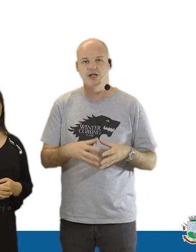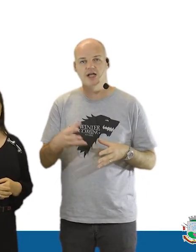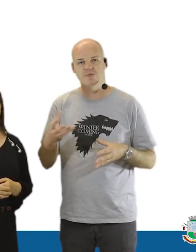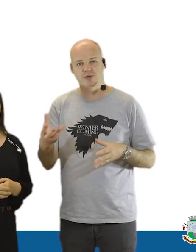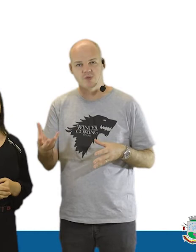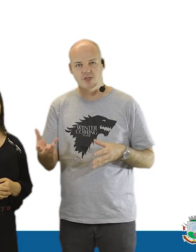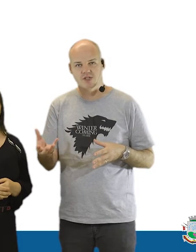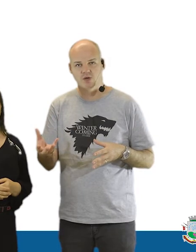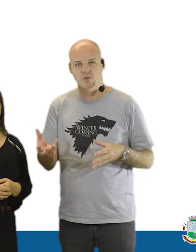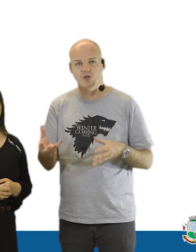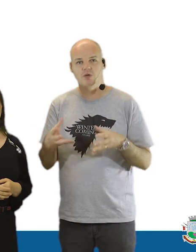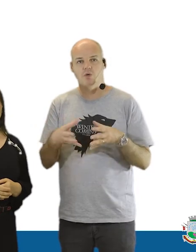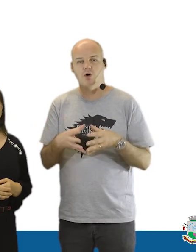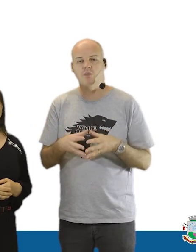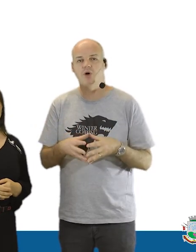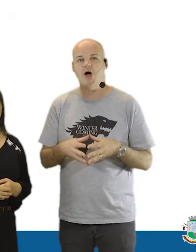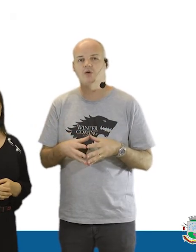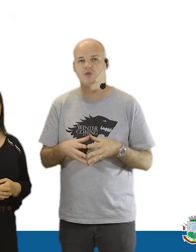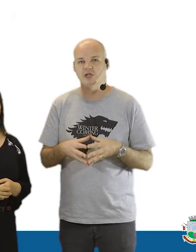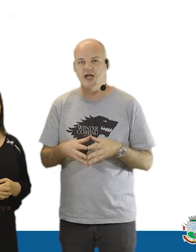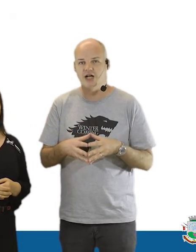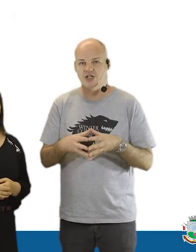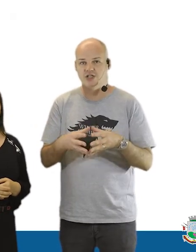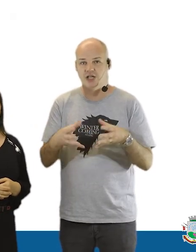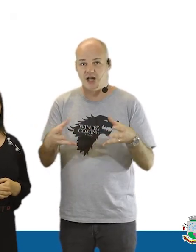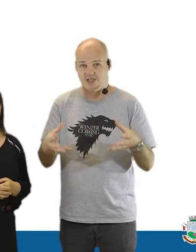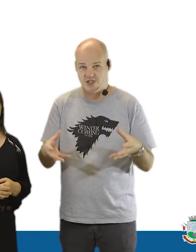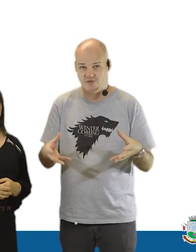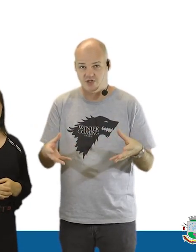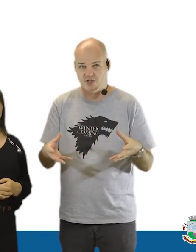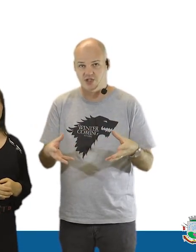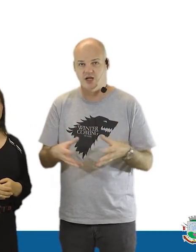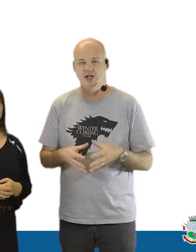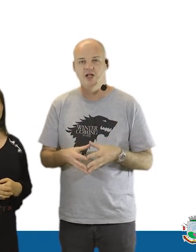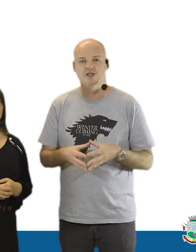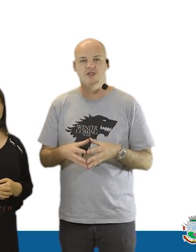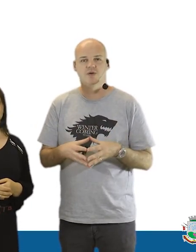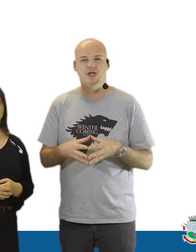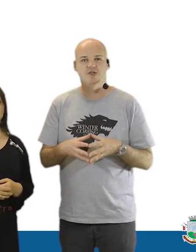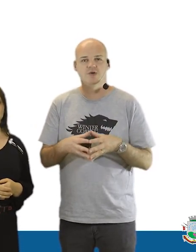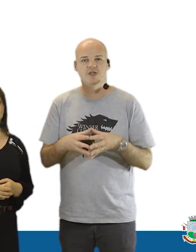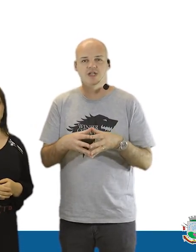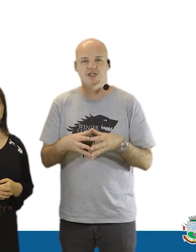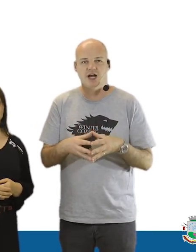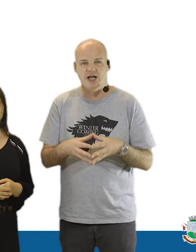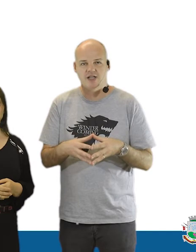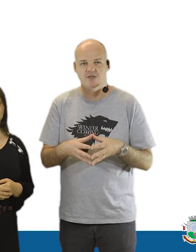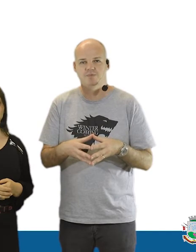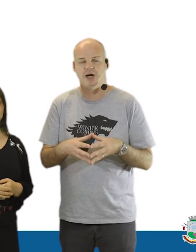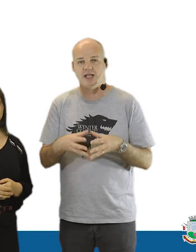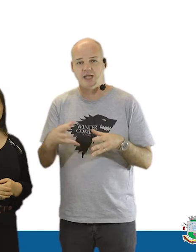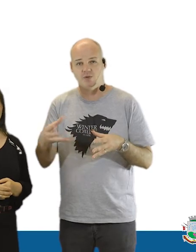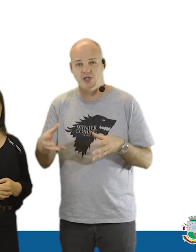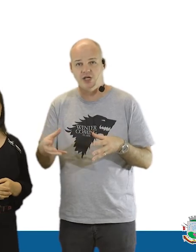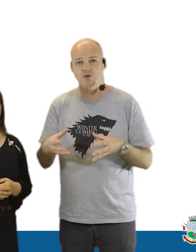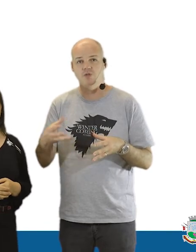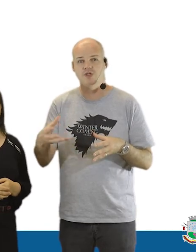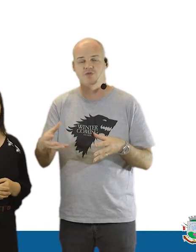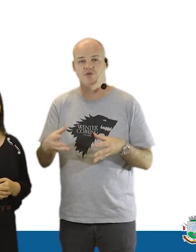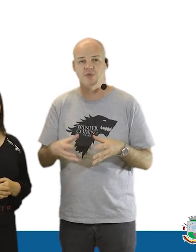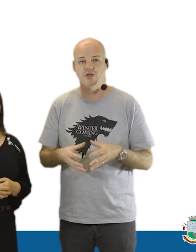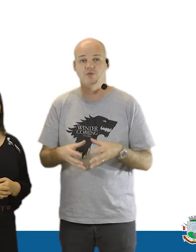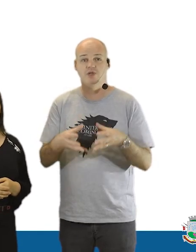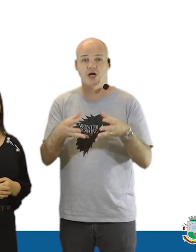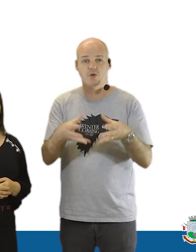Quem as pessoas são e como a autoridade entre elas é dividida são questões centrais para a teoria,